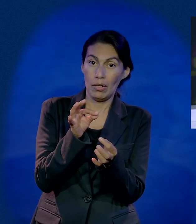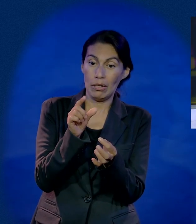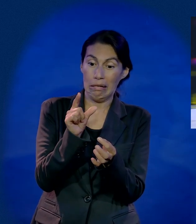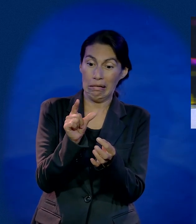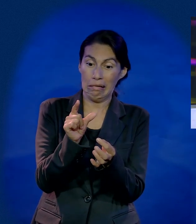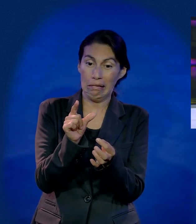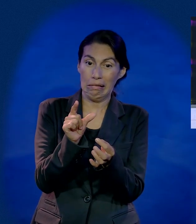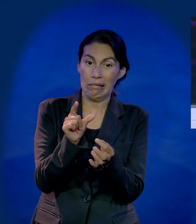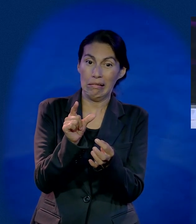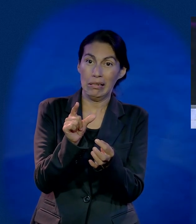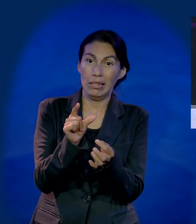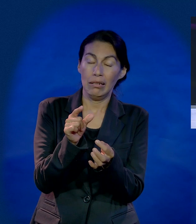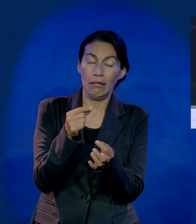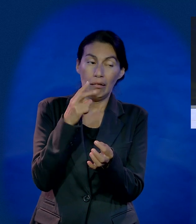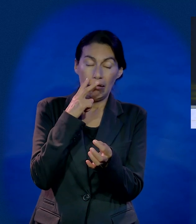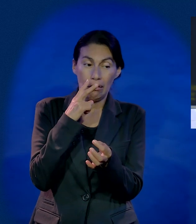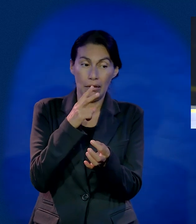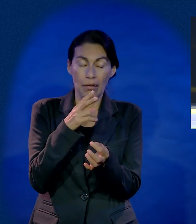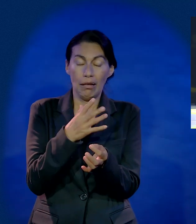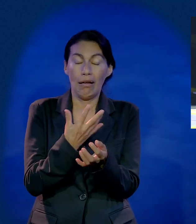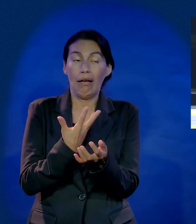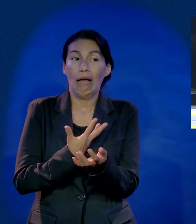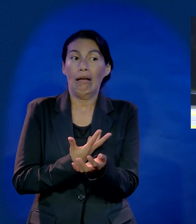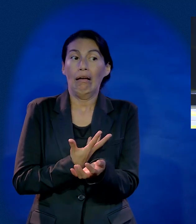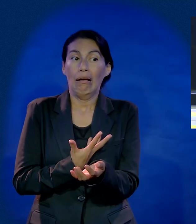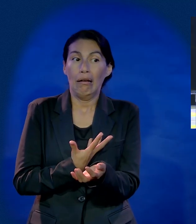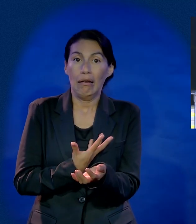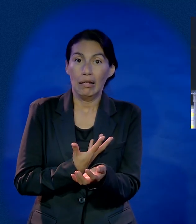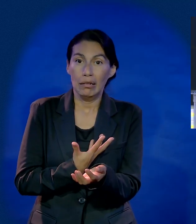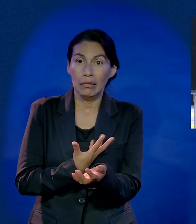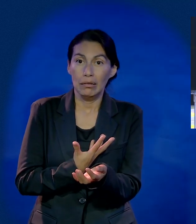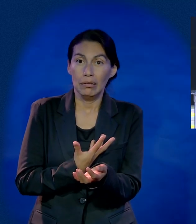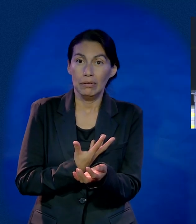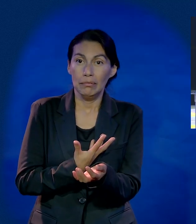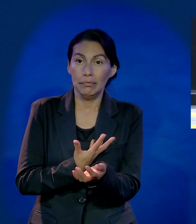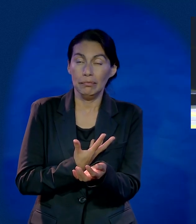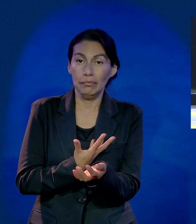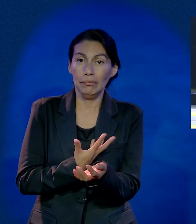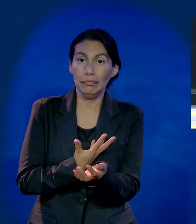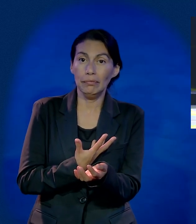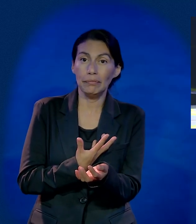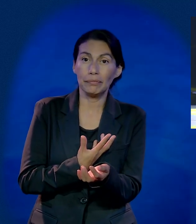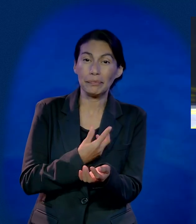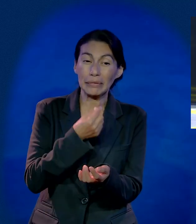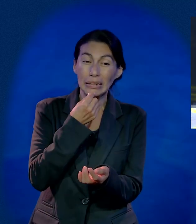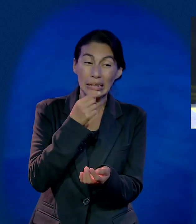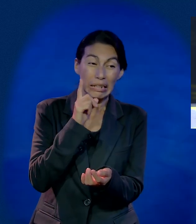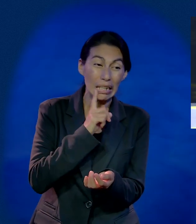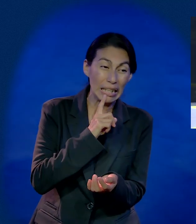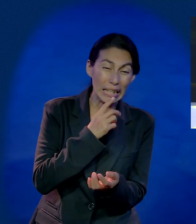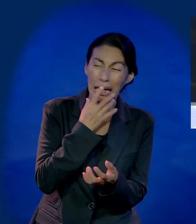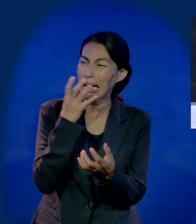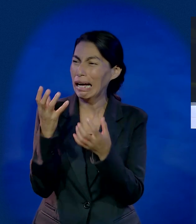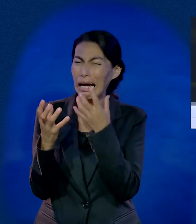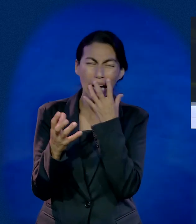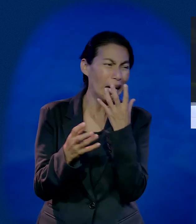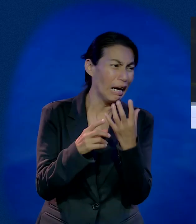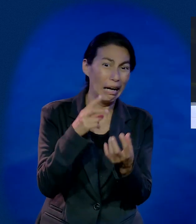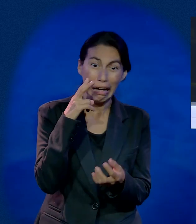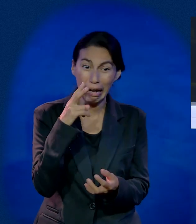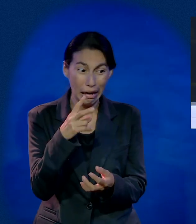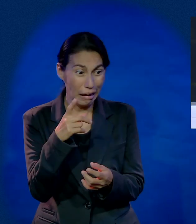Llega con una cosa así. Y yo la veo y digo, y estaba en asiento de primera